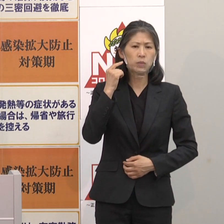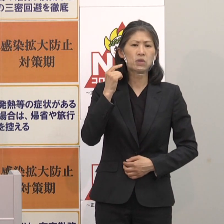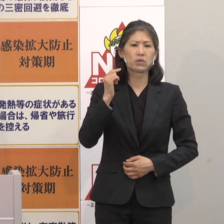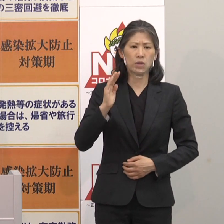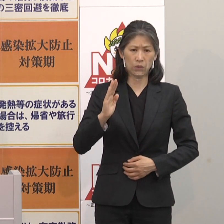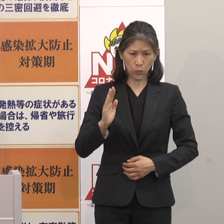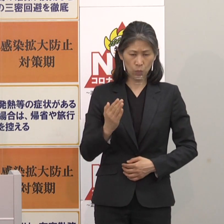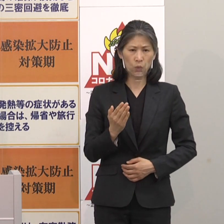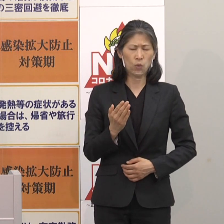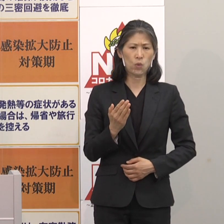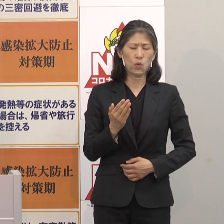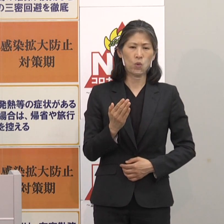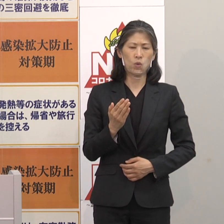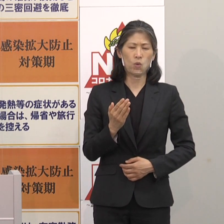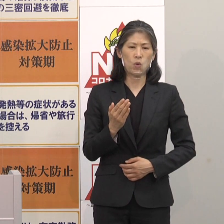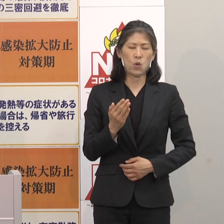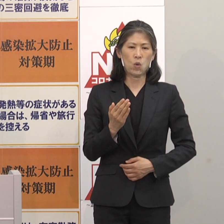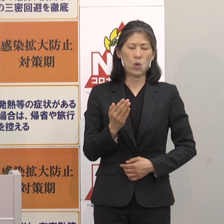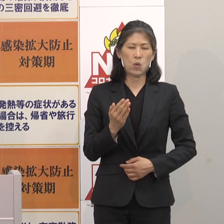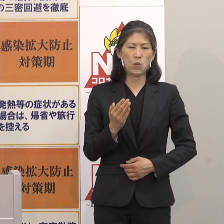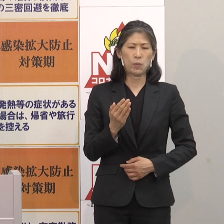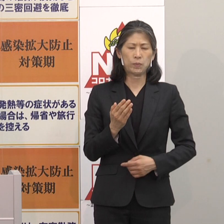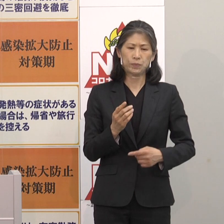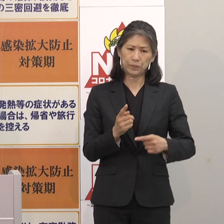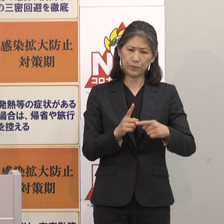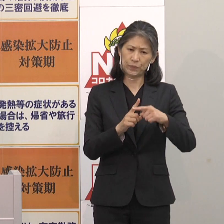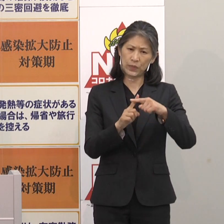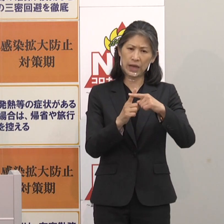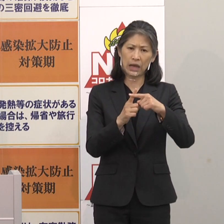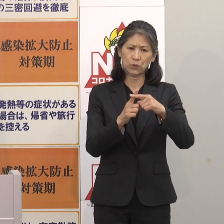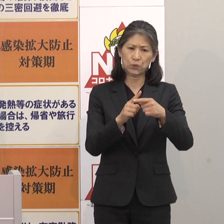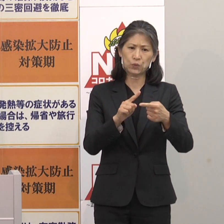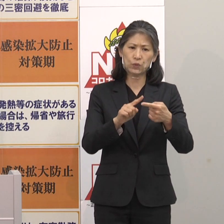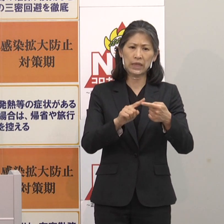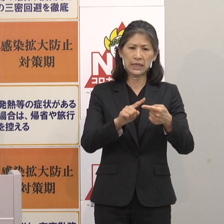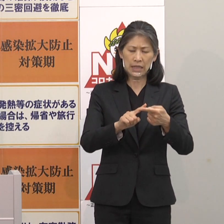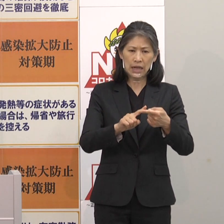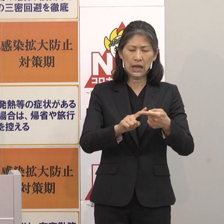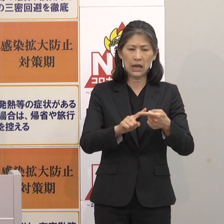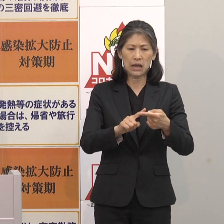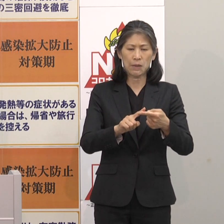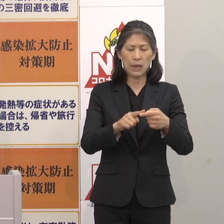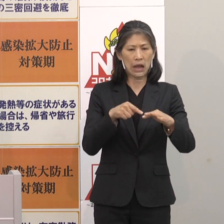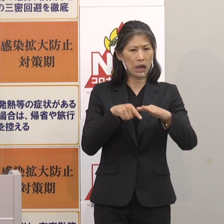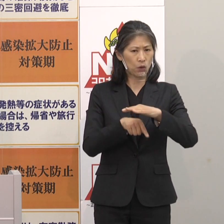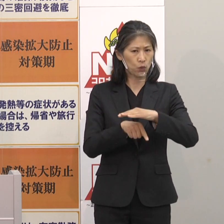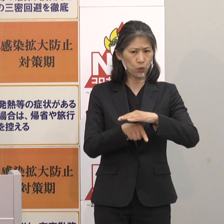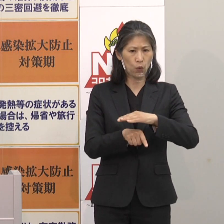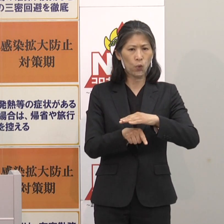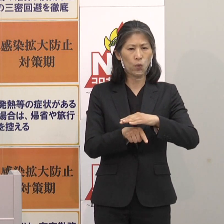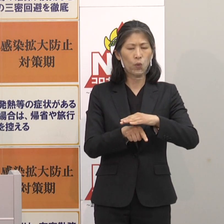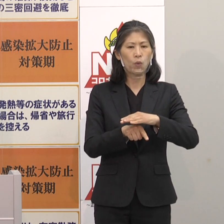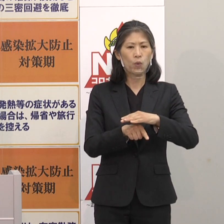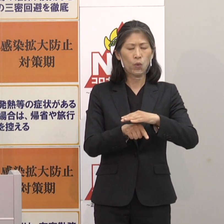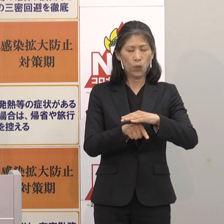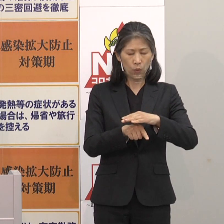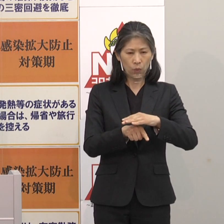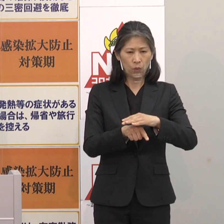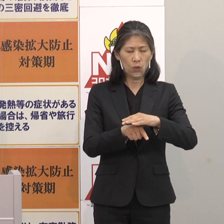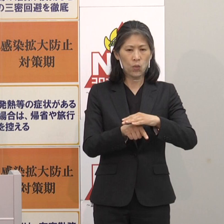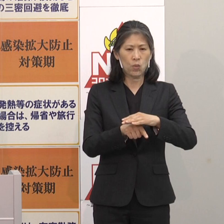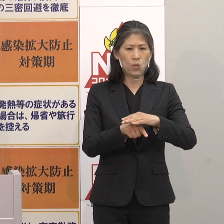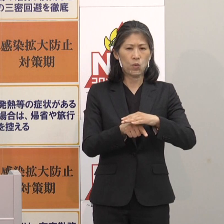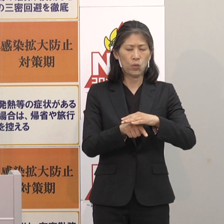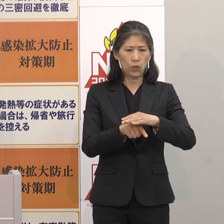いわゆる科学的な根拠があるのかと聞かれてですね、大丈夫ですというだ